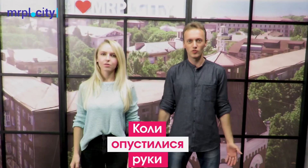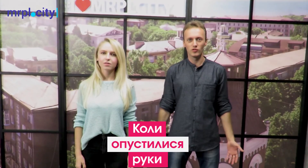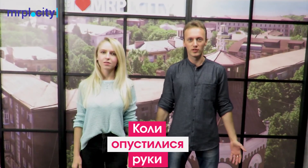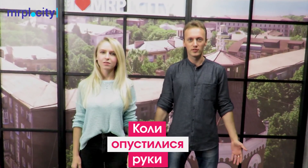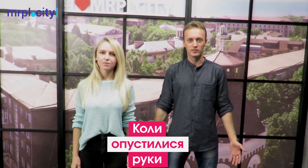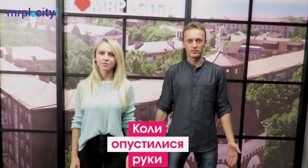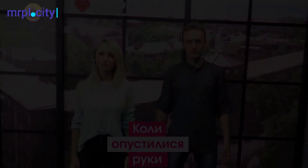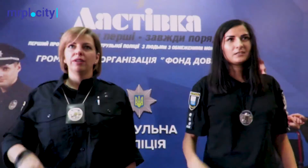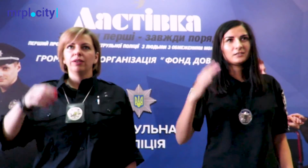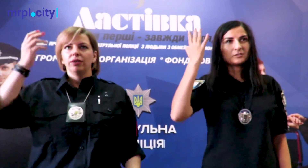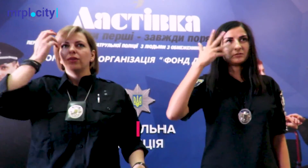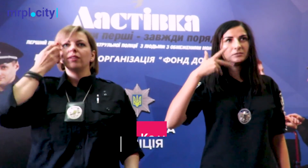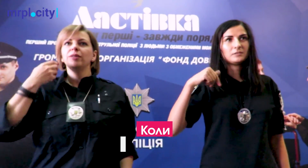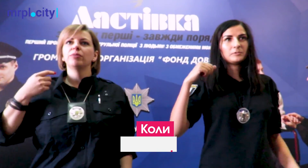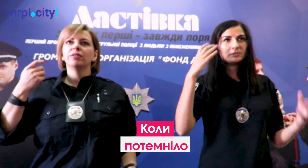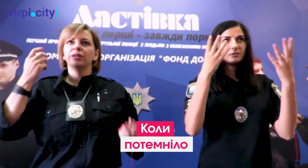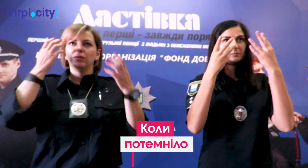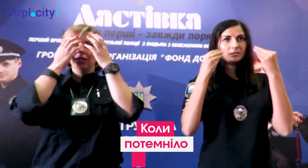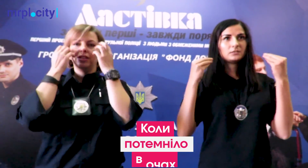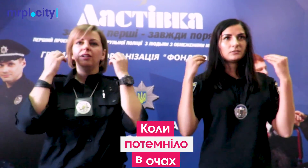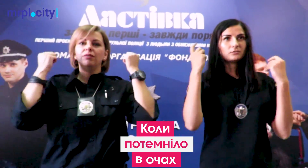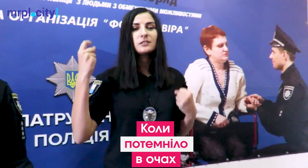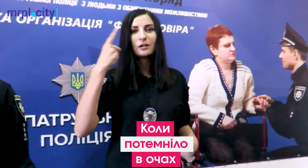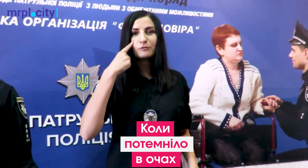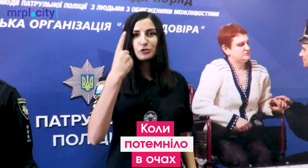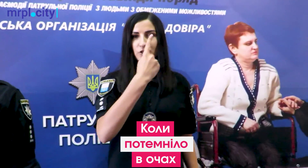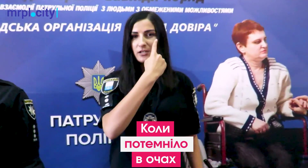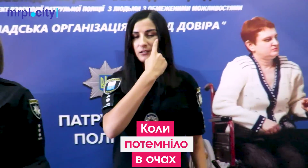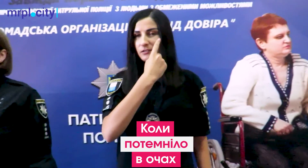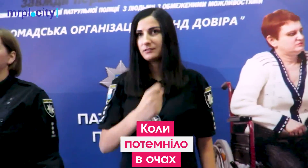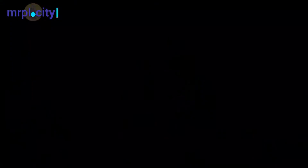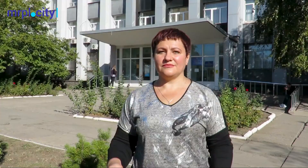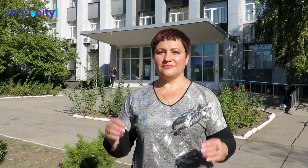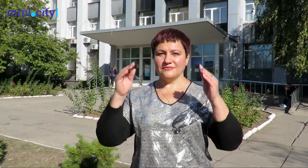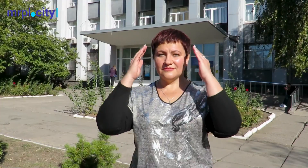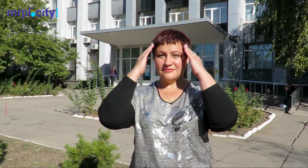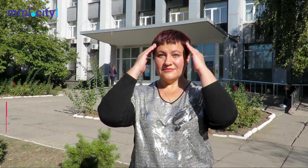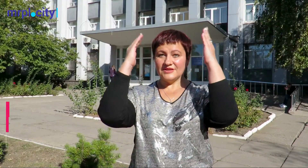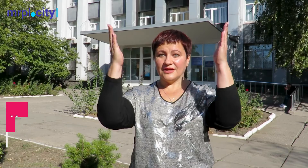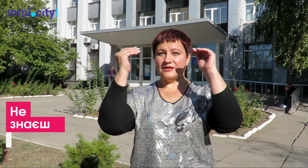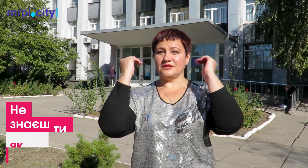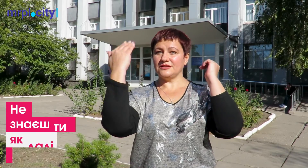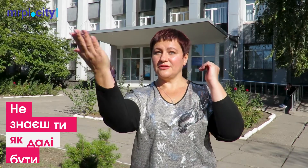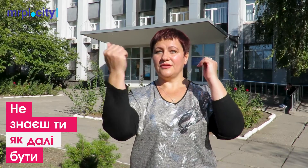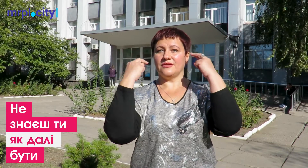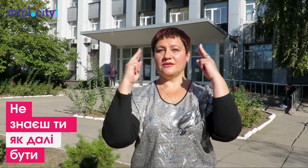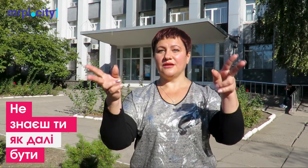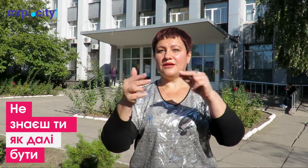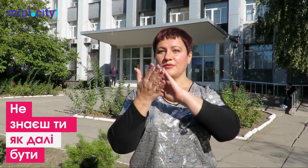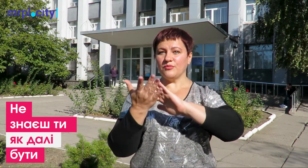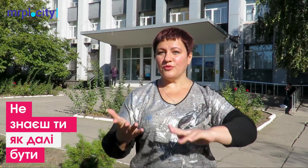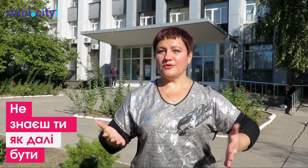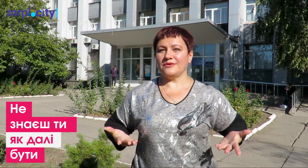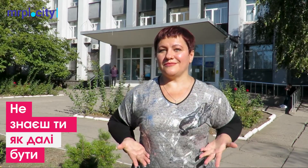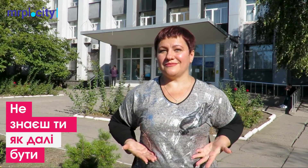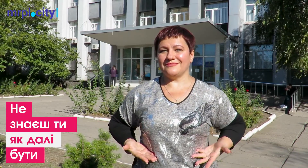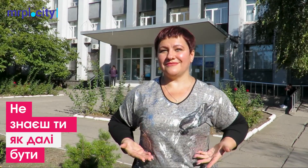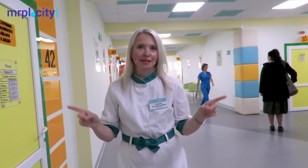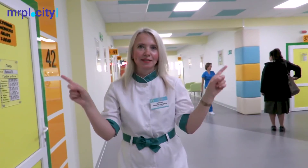трималися руки, коли потемніло в очах. Не знаєш ти, як далі бути, на